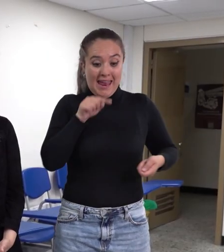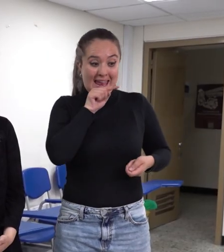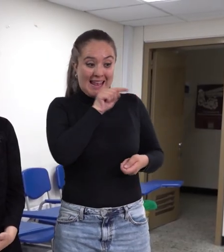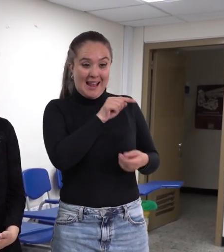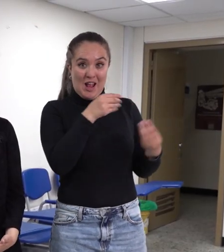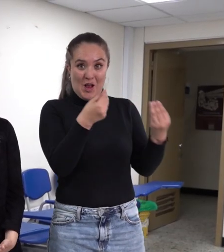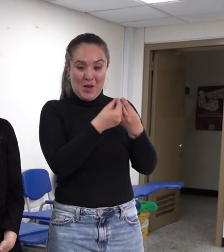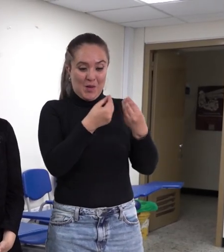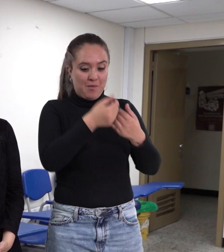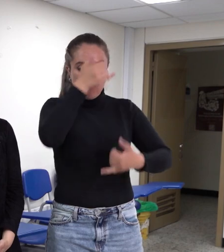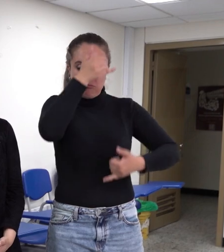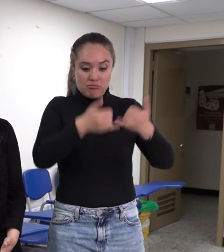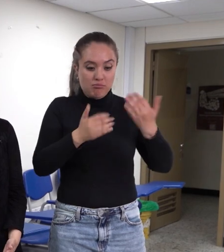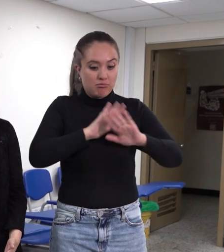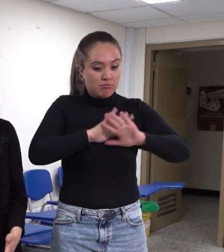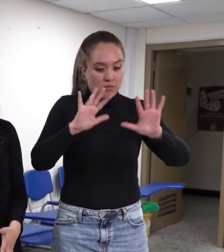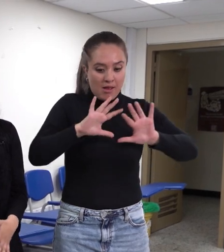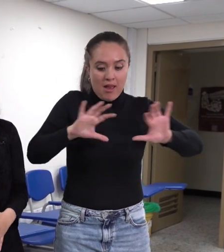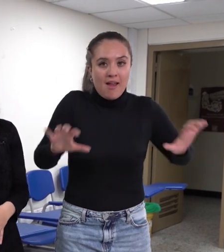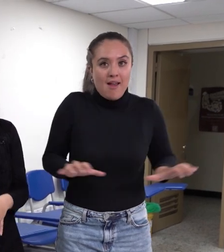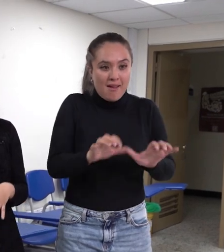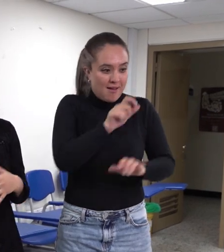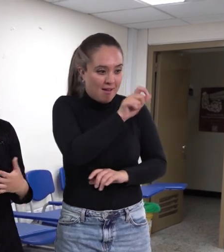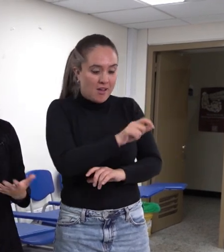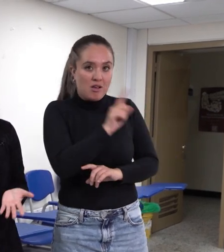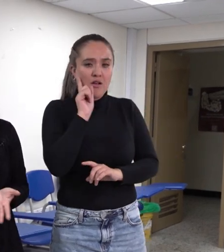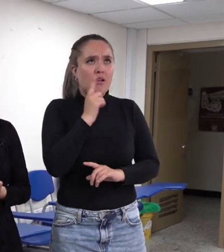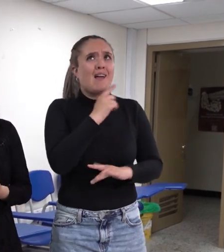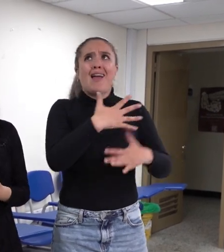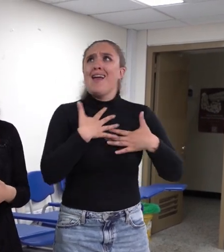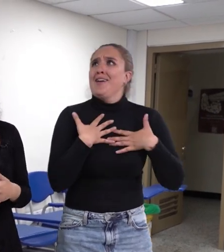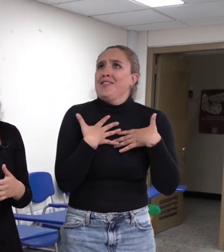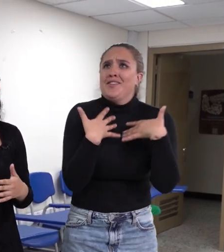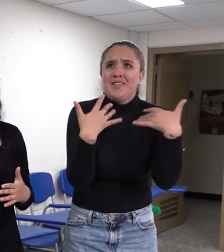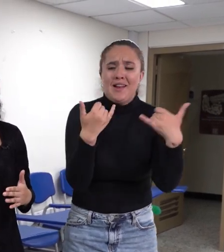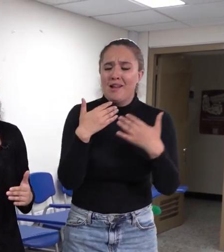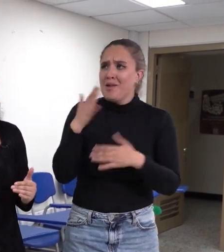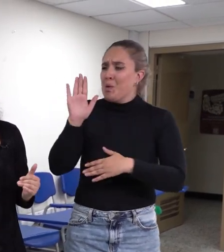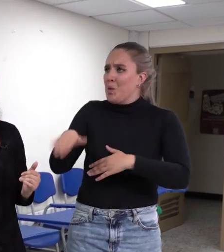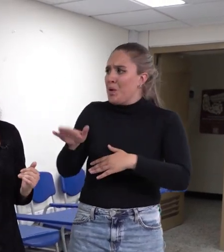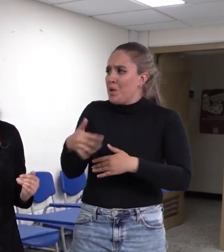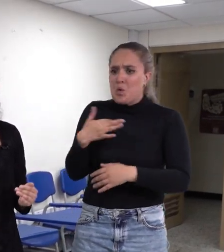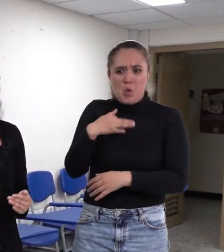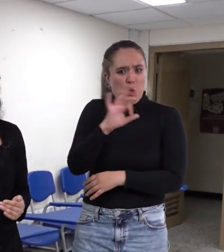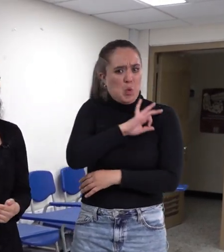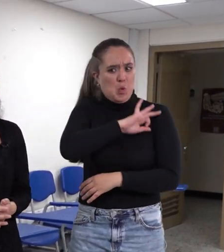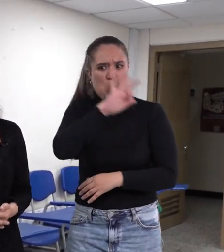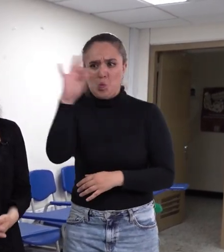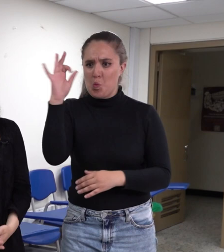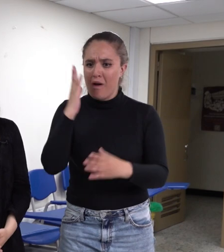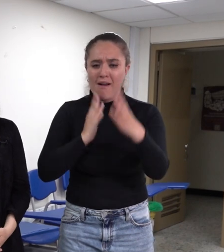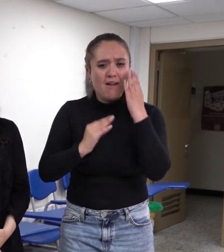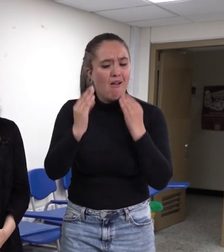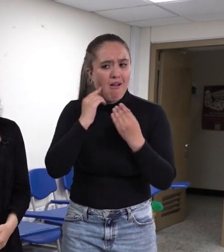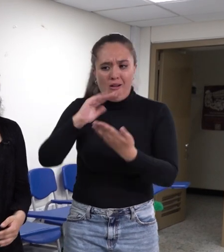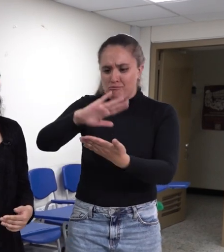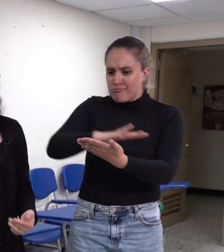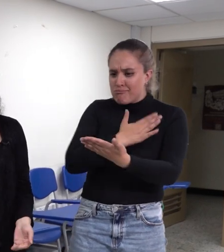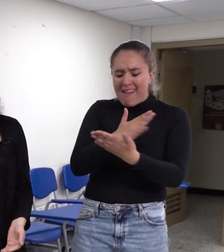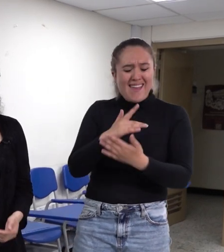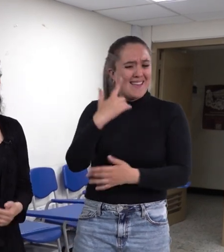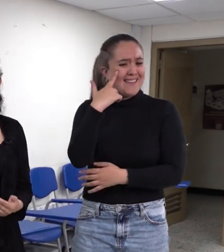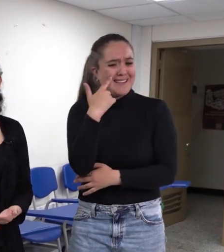compañera cuando terminamos la actividad fue de felicidad, fue oye, o sea, nunca había tenido una experiencia con la música,